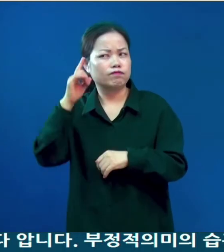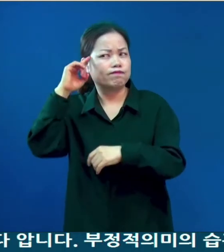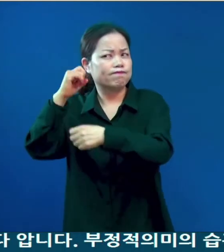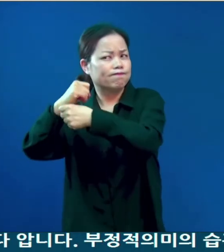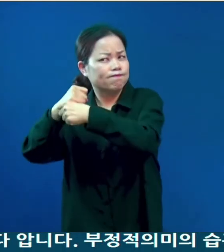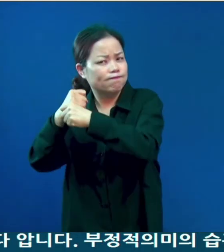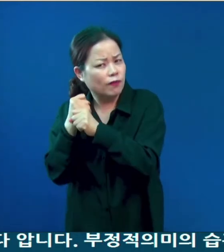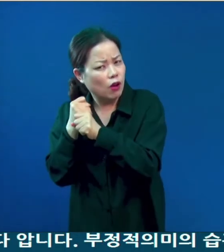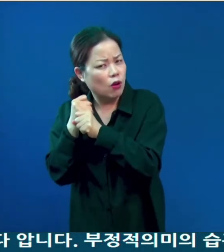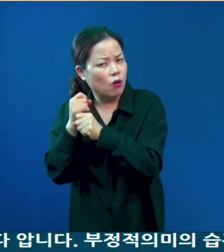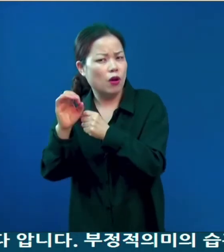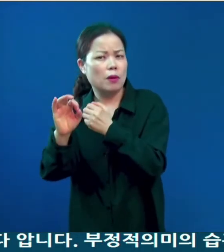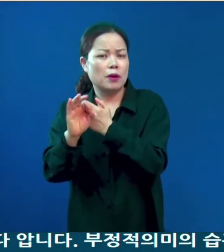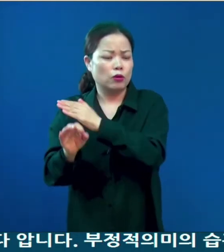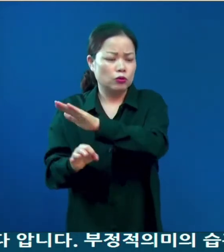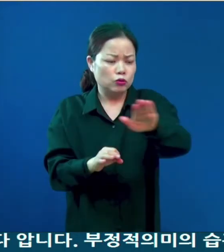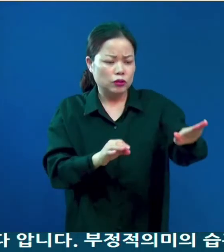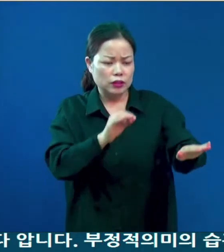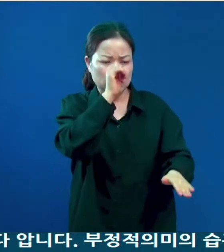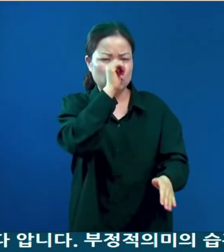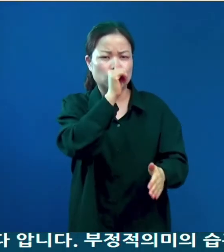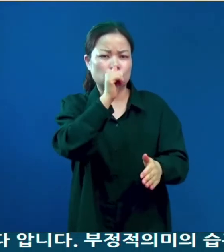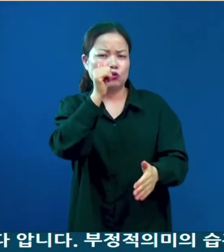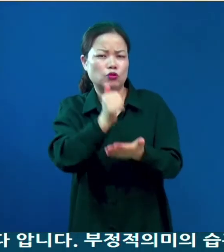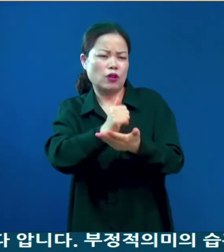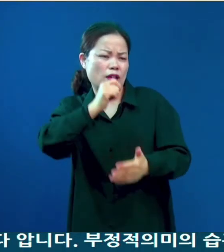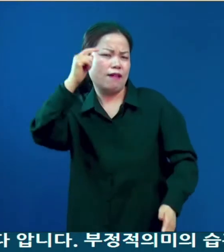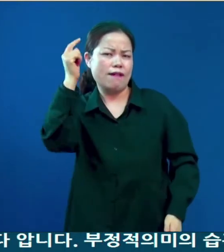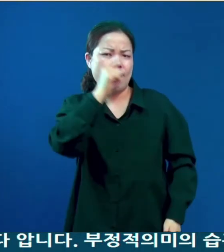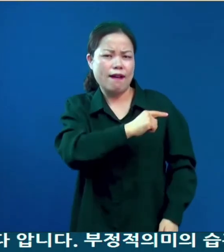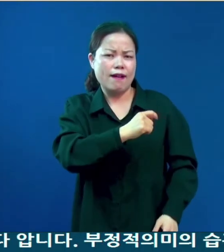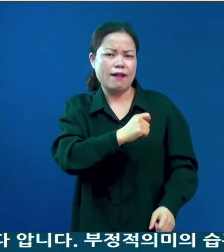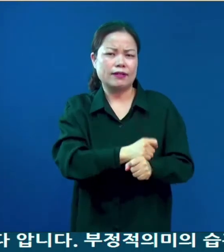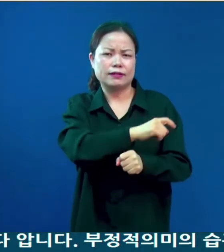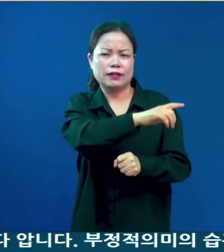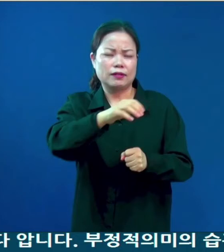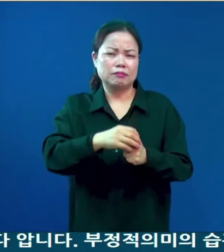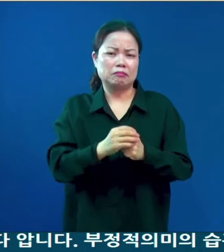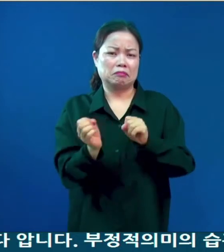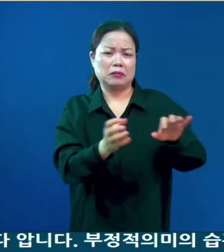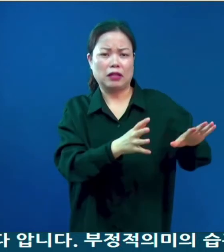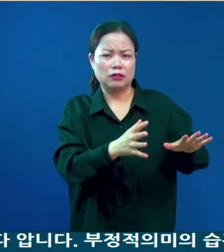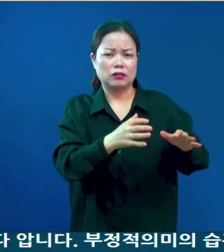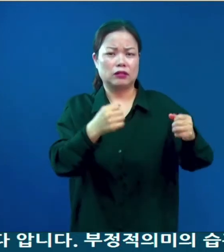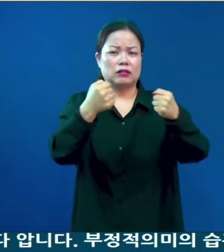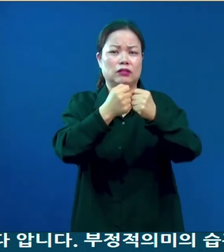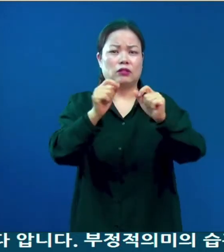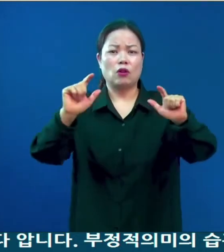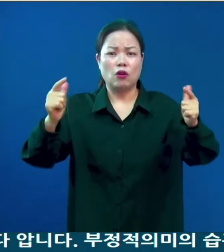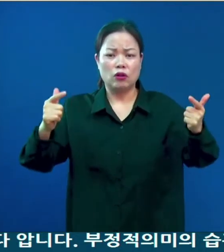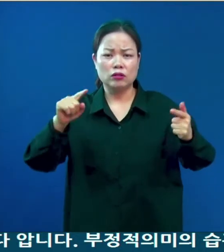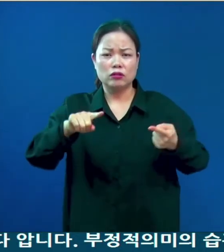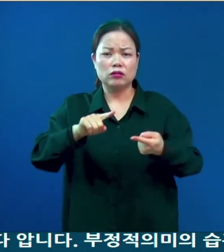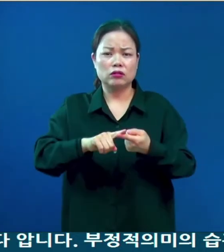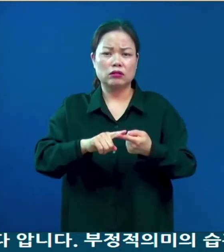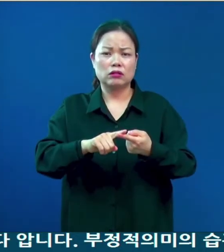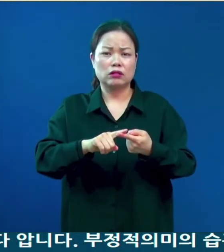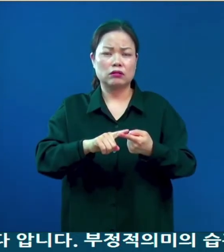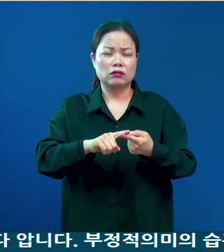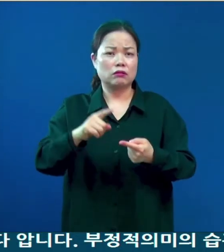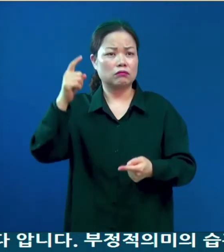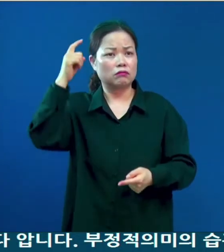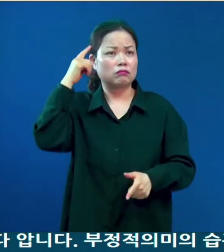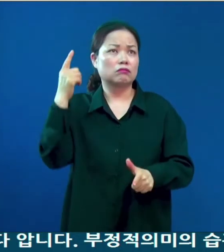보면 우리의 죄악된 본성을 거스르지 않고 싸우지 않고 거기에 그냥